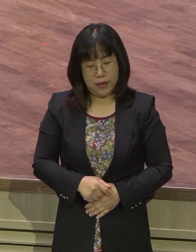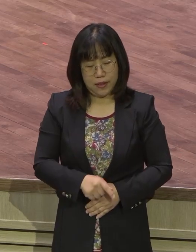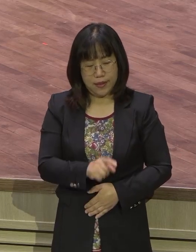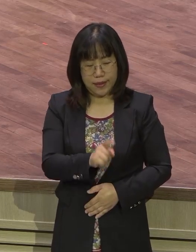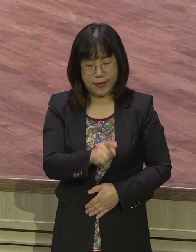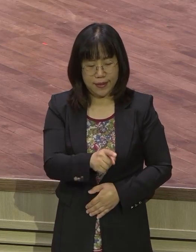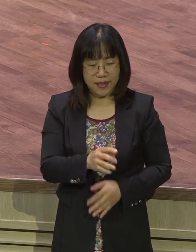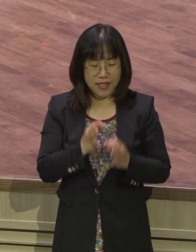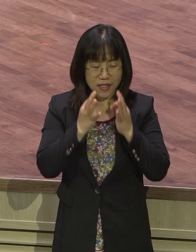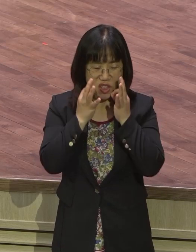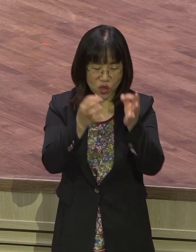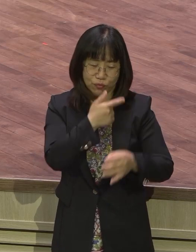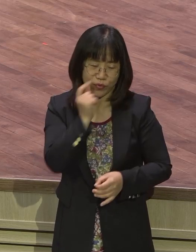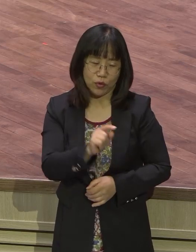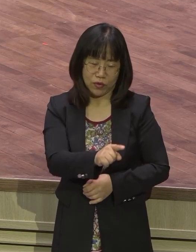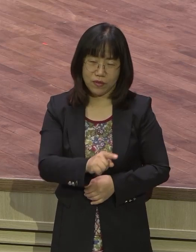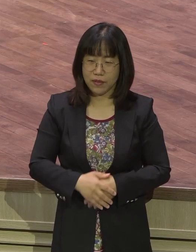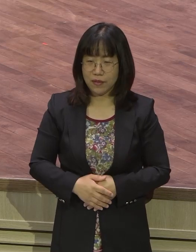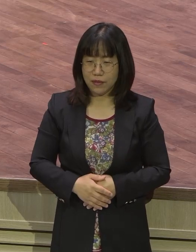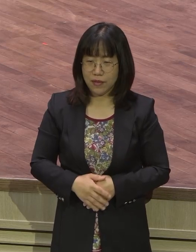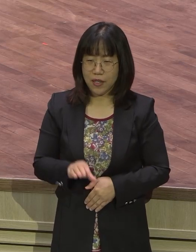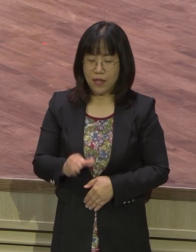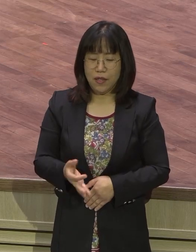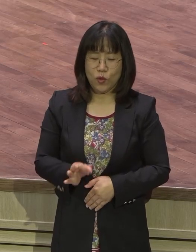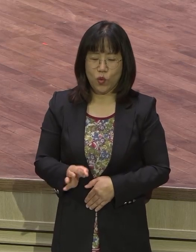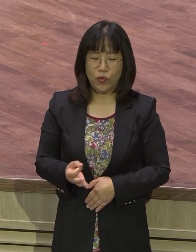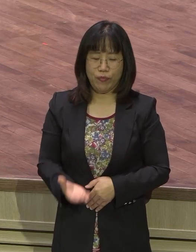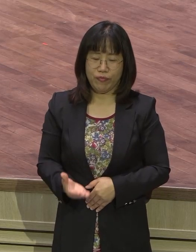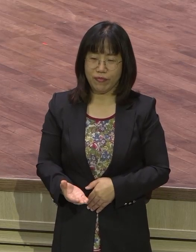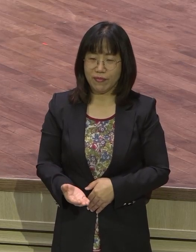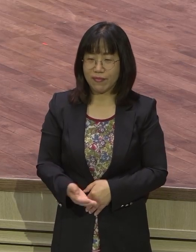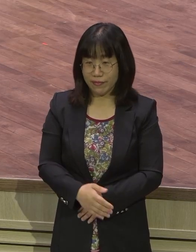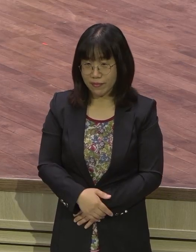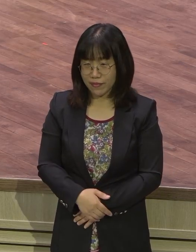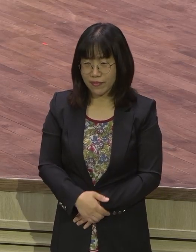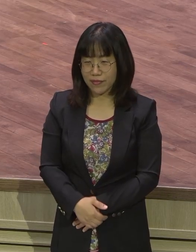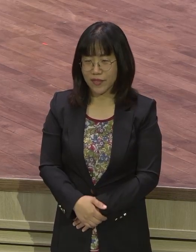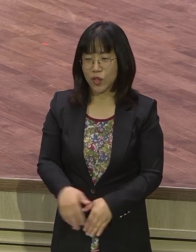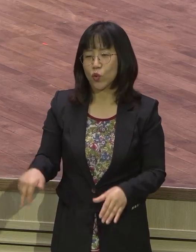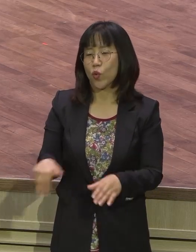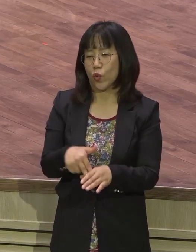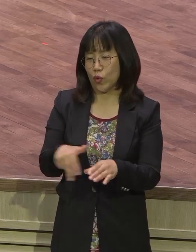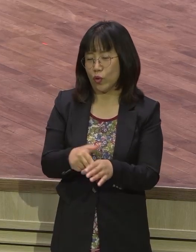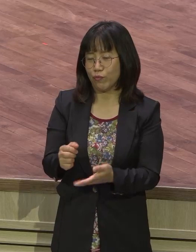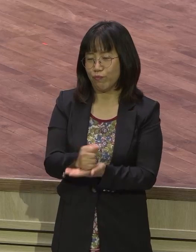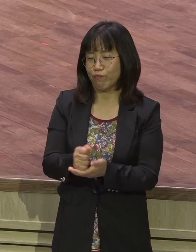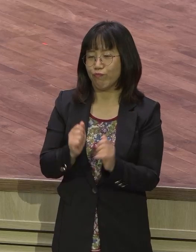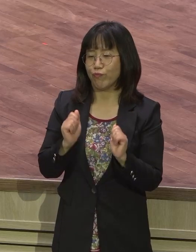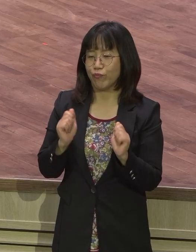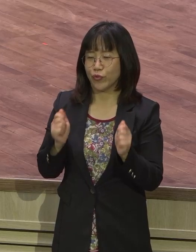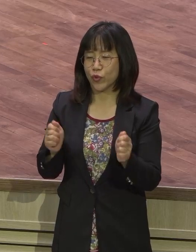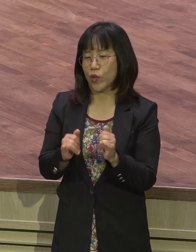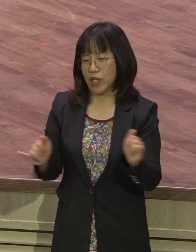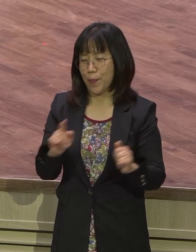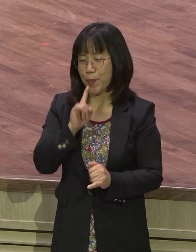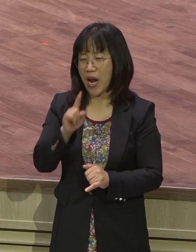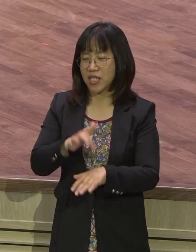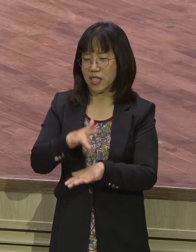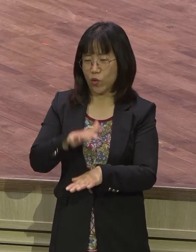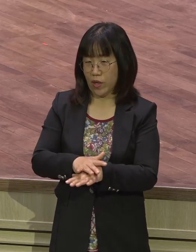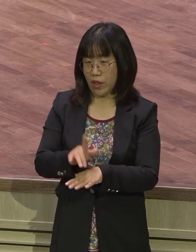정성이 부족하구만 그럽니다. 그거예요. 그게 종교예요. 그게 무당 무속인들 하는 말이에요.